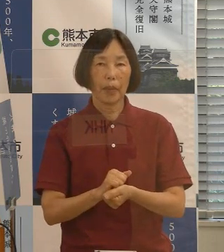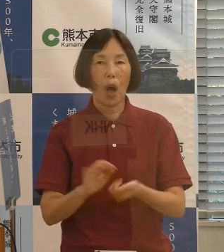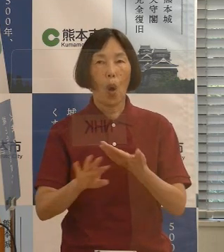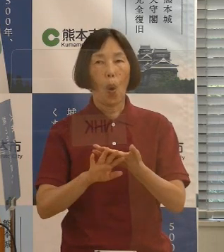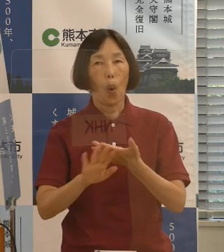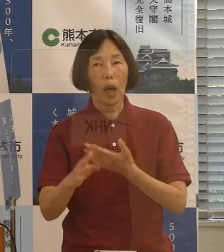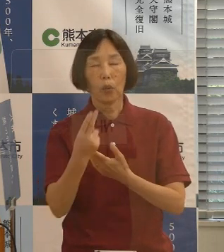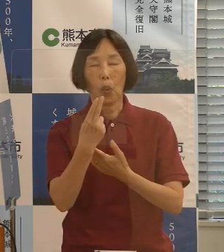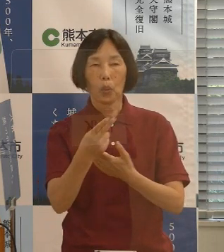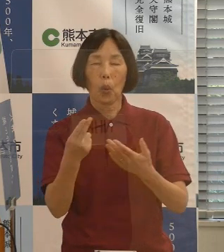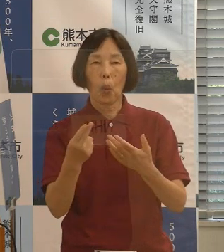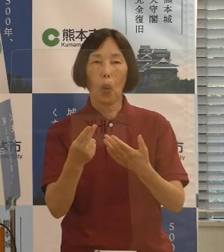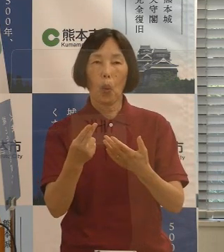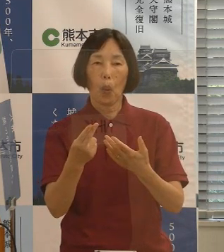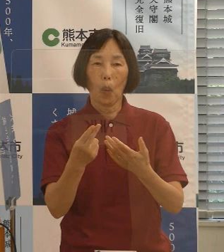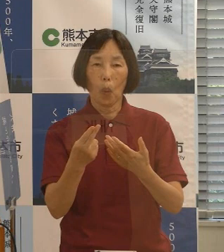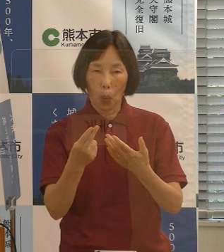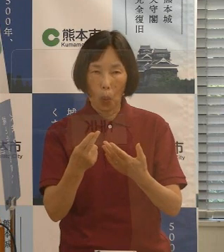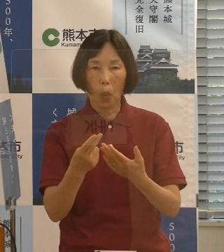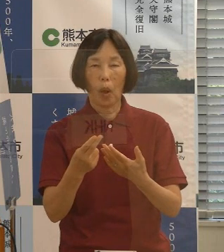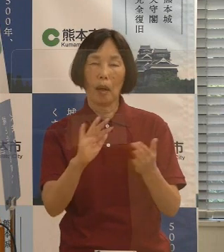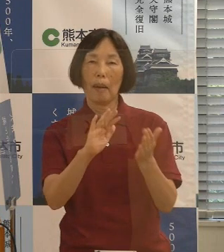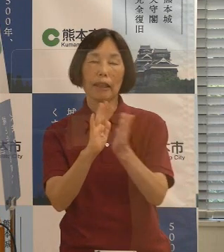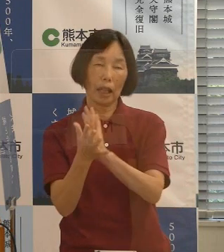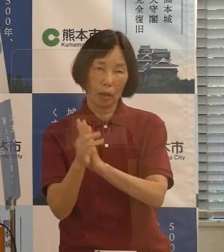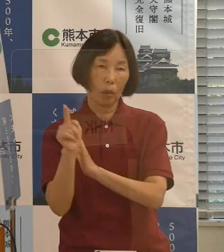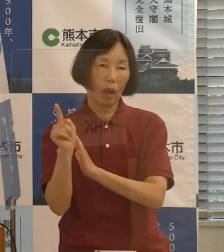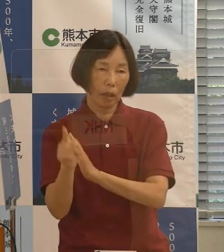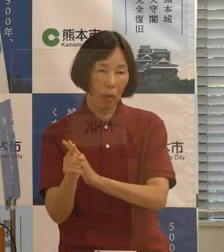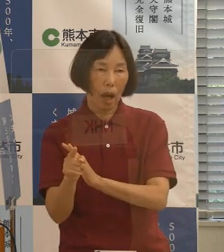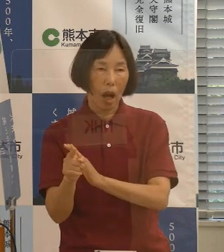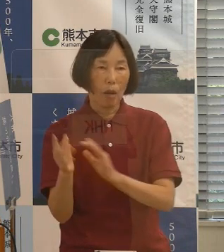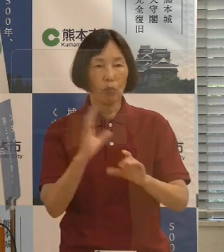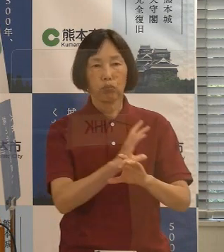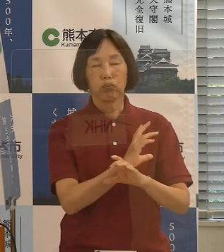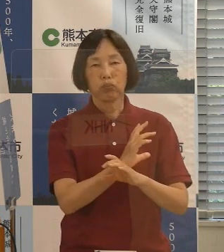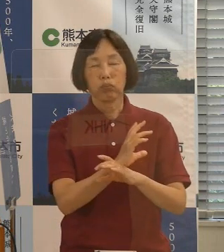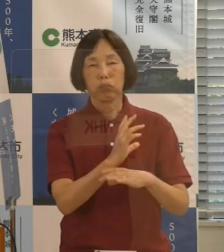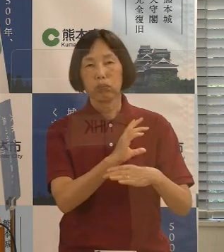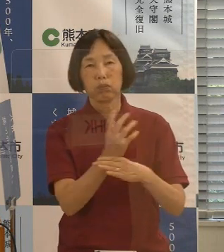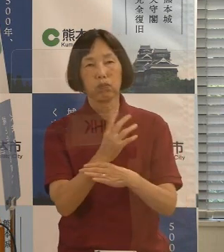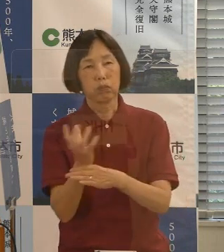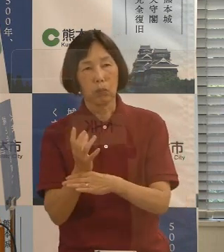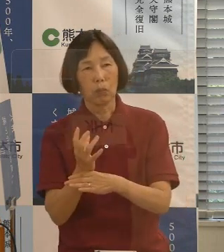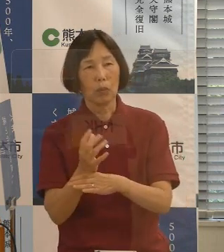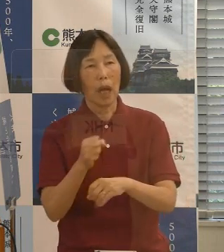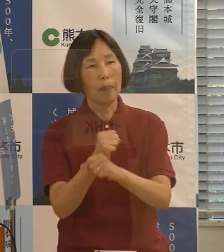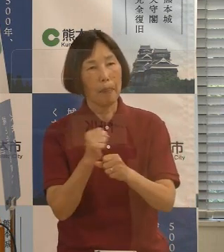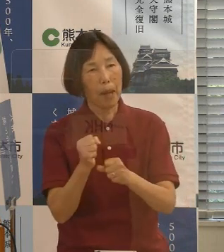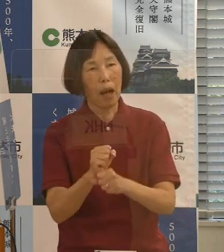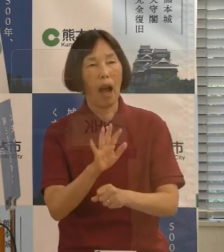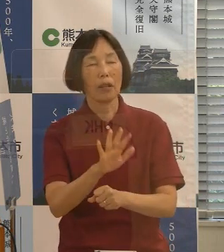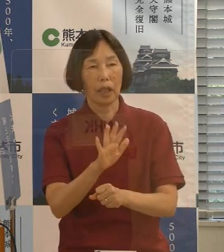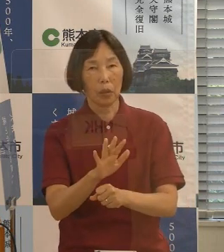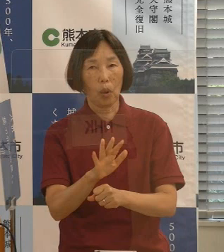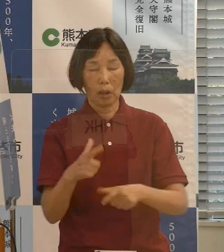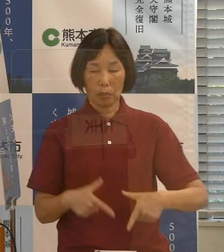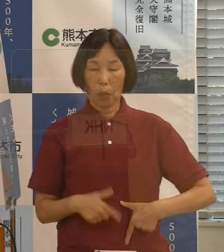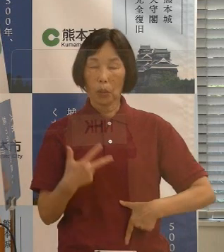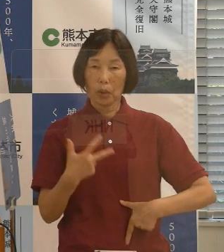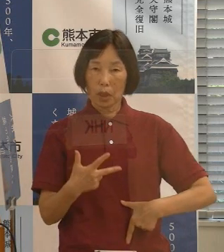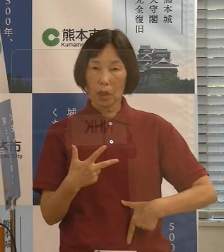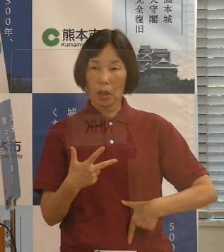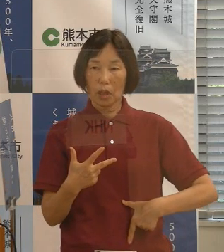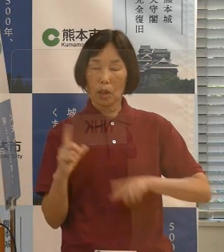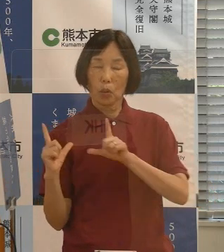では搬送ができないというような事例もありますが、はい、そういったことはまだ熊本市内では、はい、 幸いですね、熊